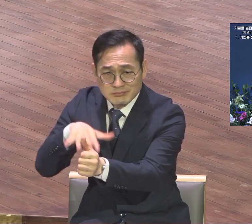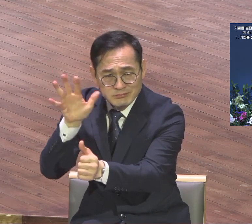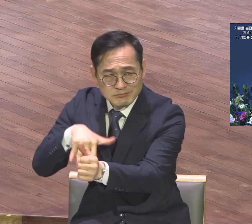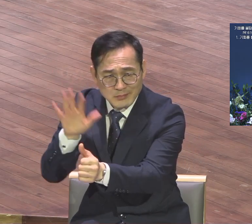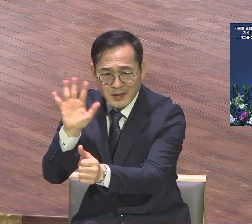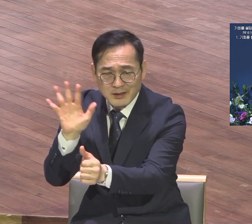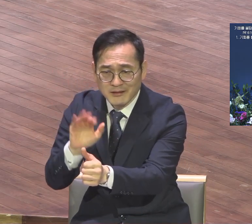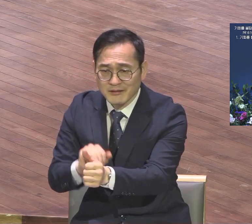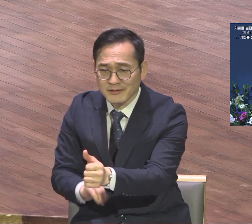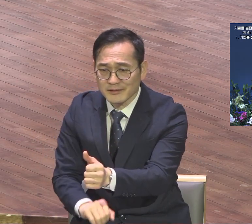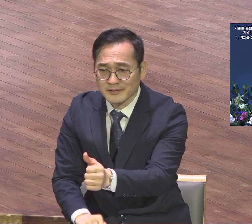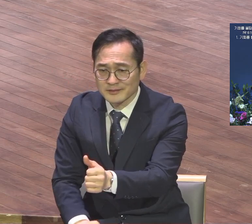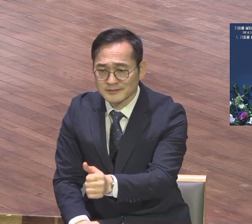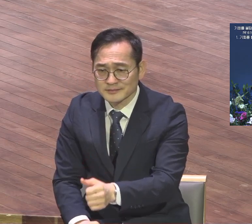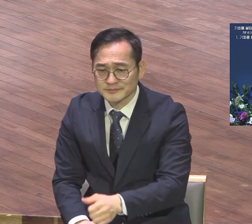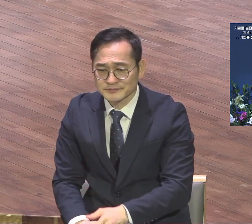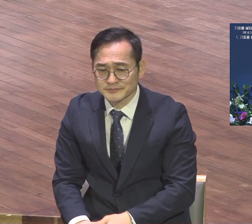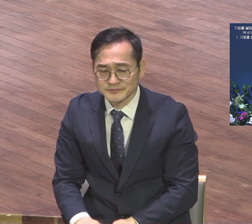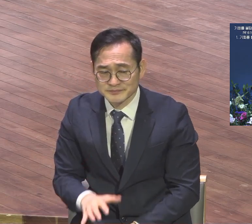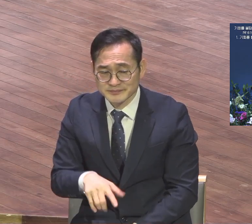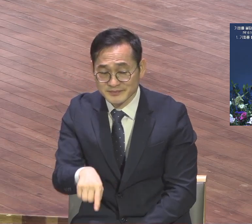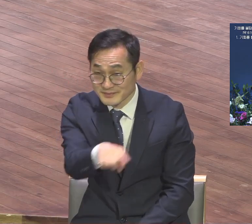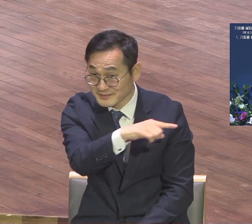결정적 이유는요, 이들이 잘못된 뭐요?